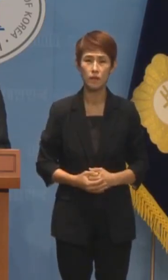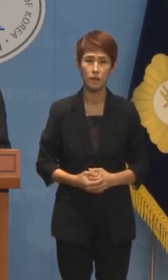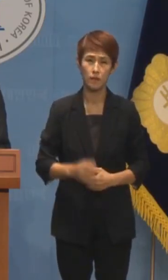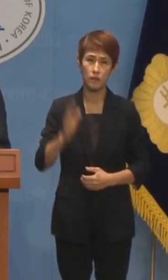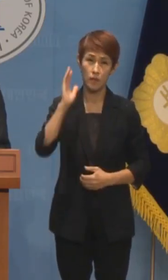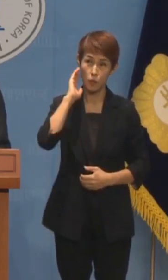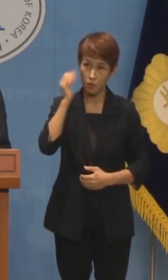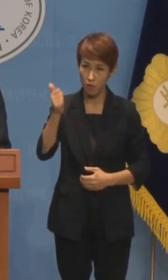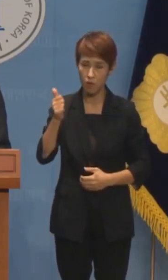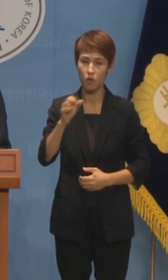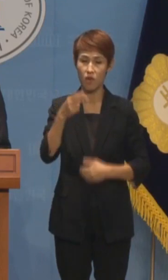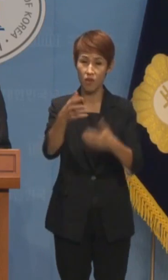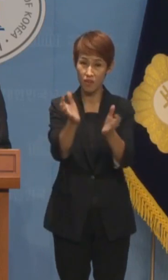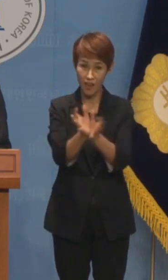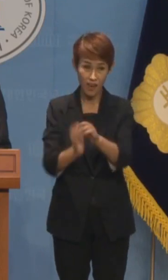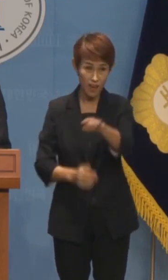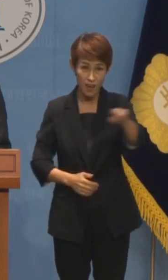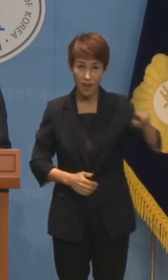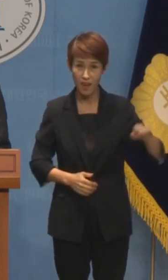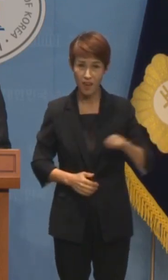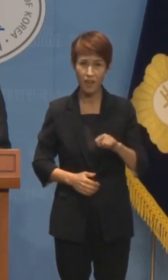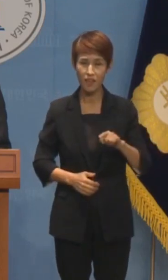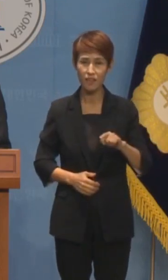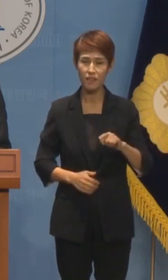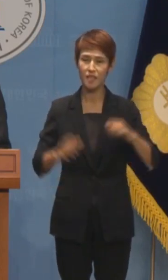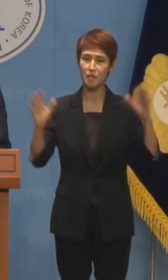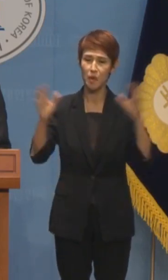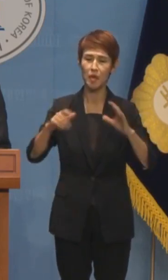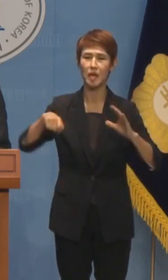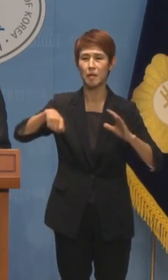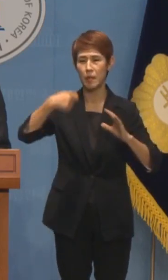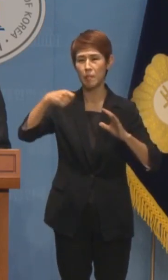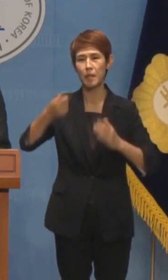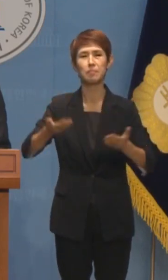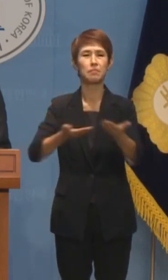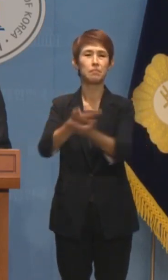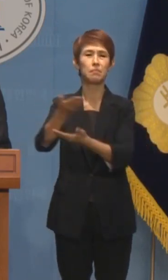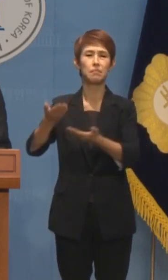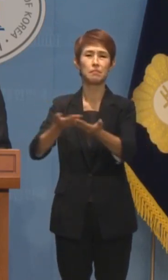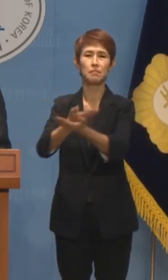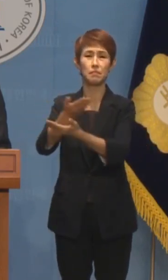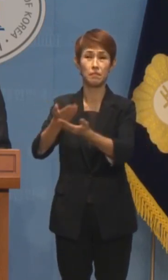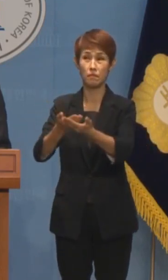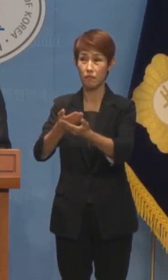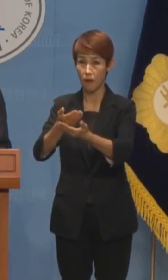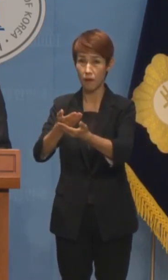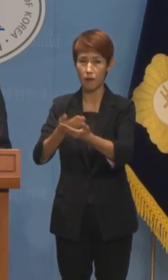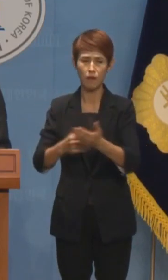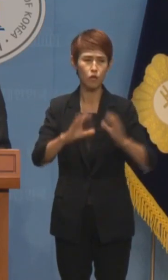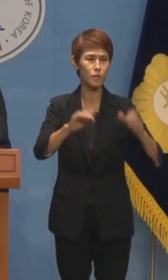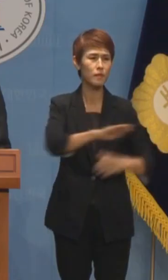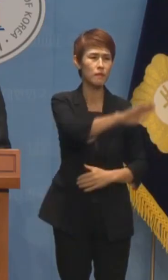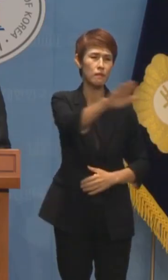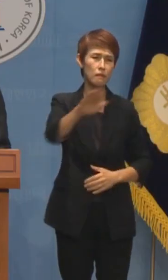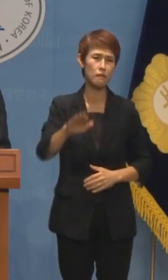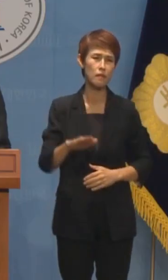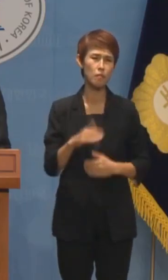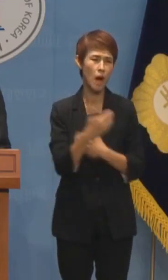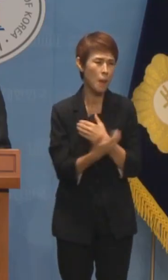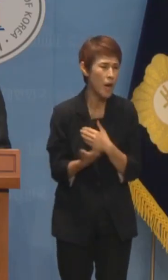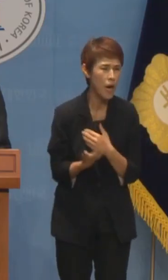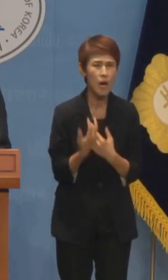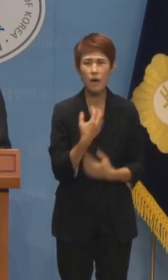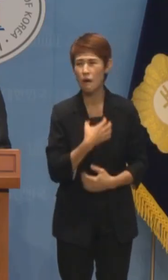대통령과 여당 지도부가 한가하게 만찬을 즐기는 동안 국민은 아픈 몸을